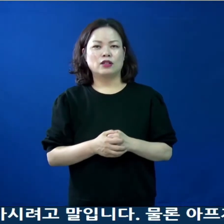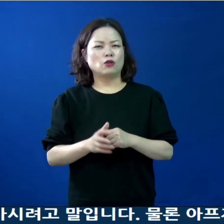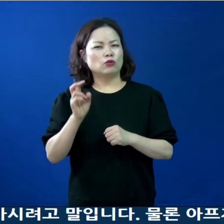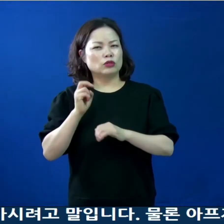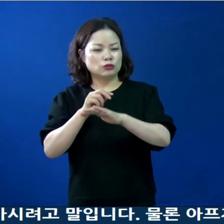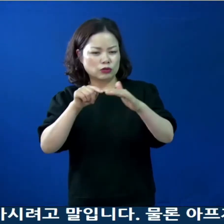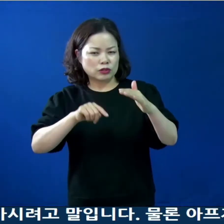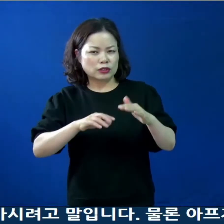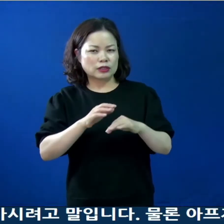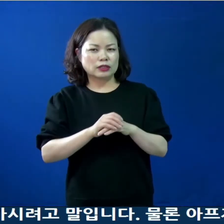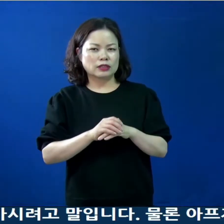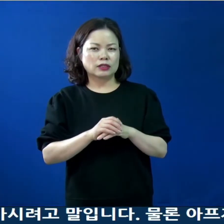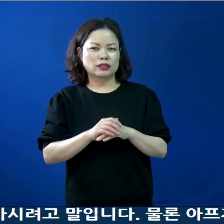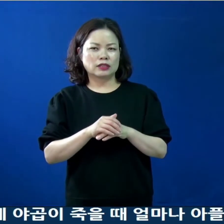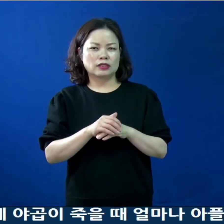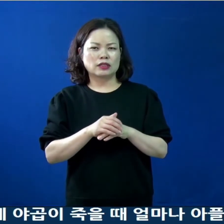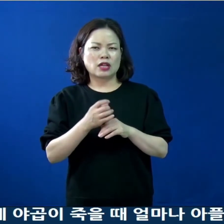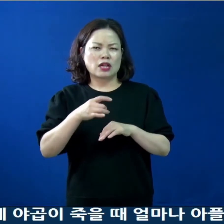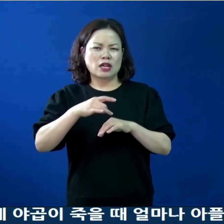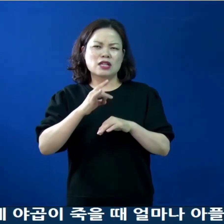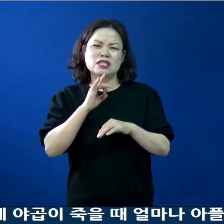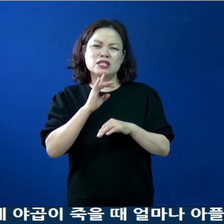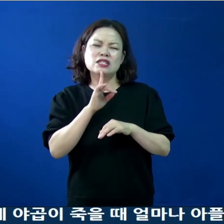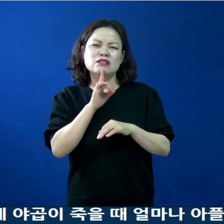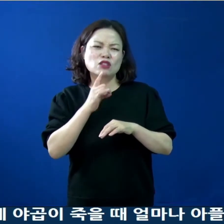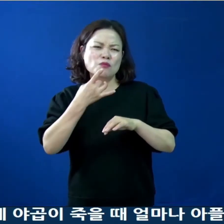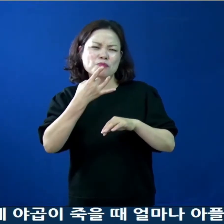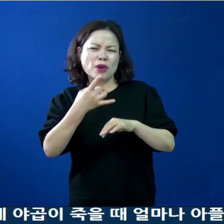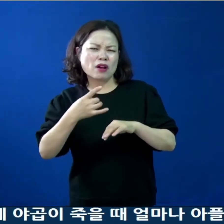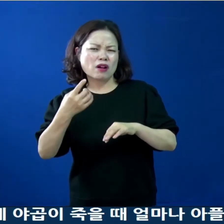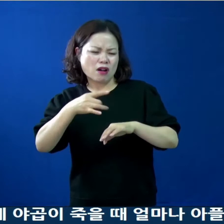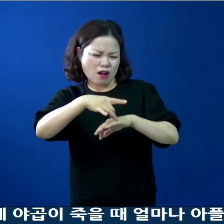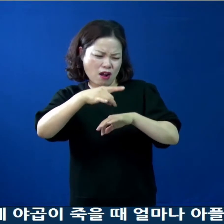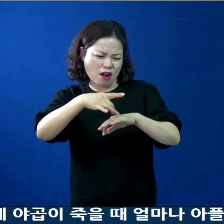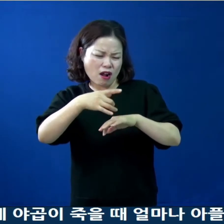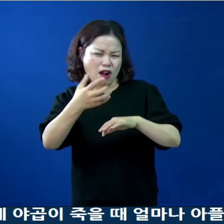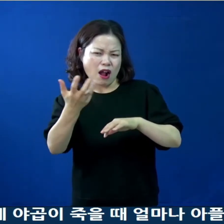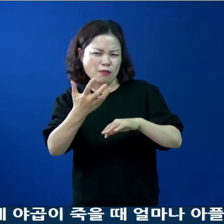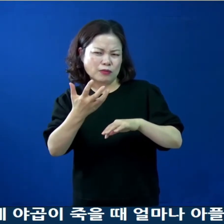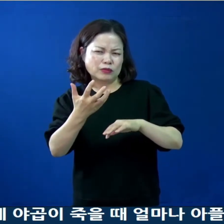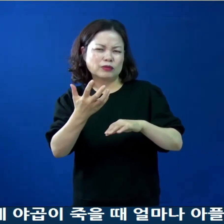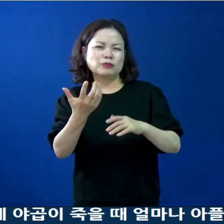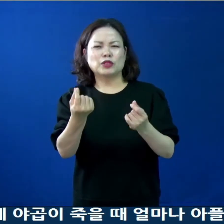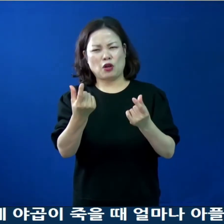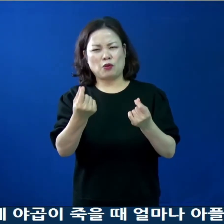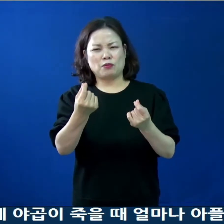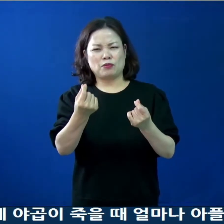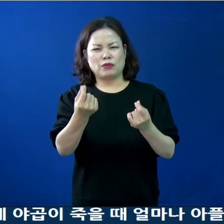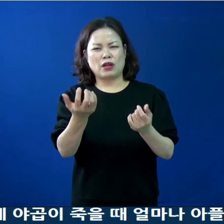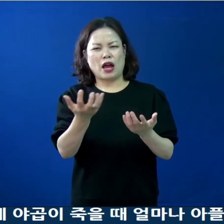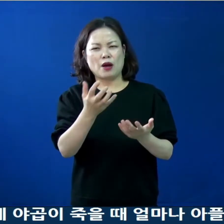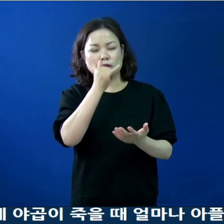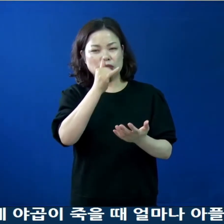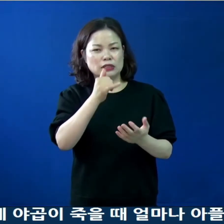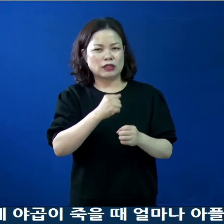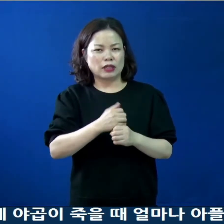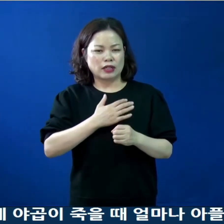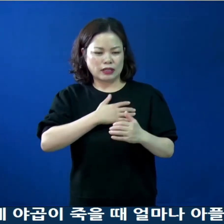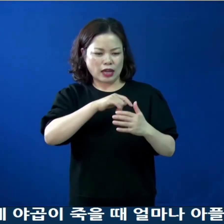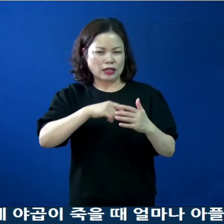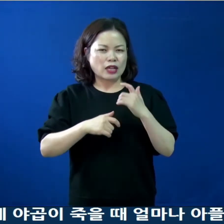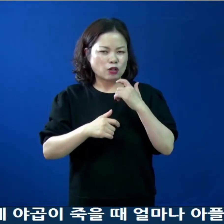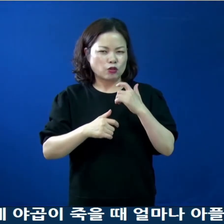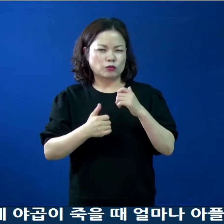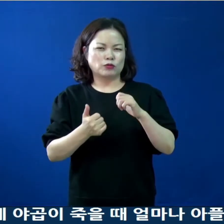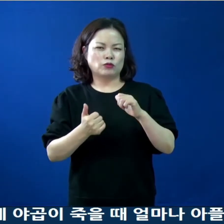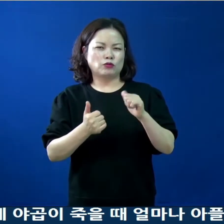혹시 이 가운데 환도뼈가 나가는 고통과 아픔 속에 계신 분이 있으신 줄 압니다. 내 안에 야곱을 죽이시고